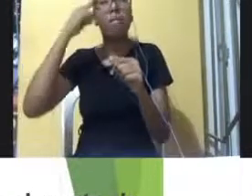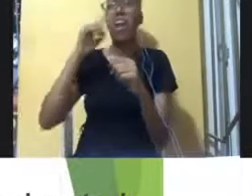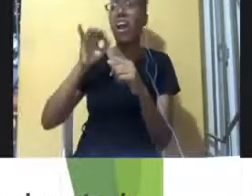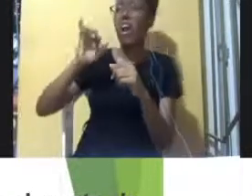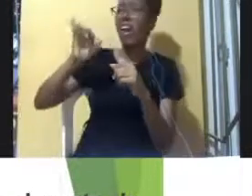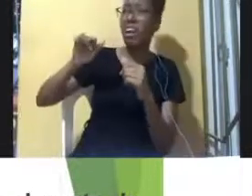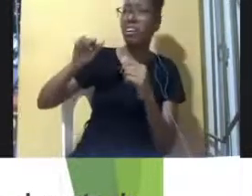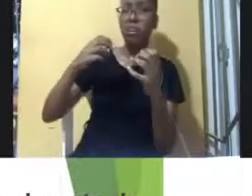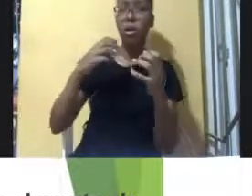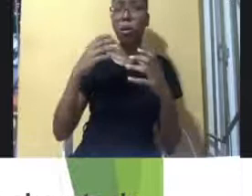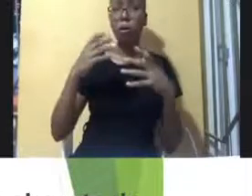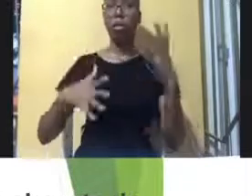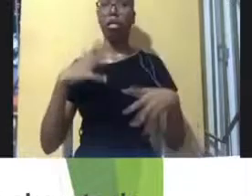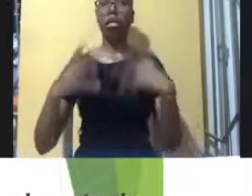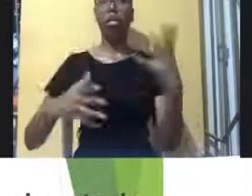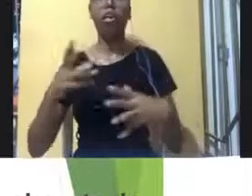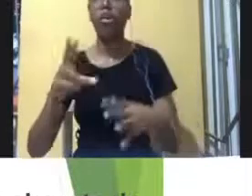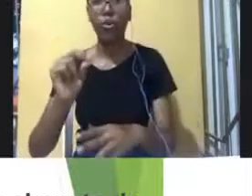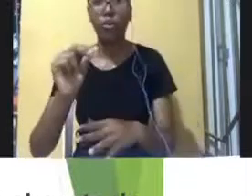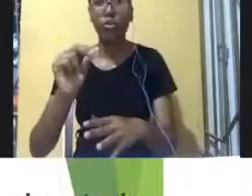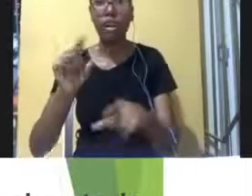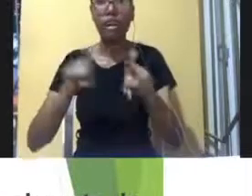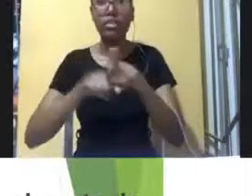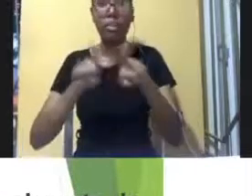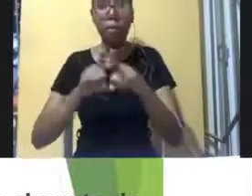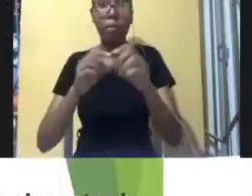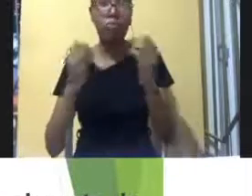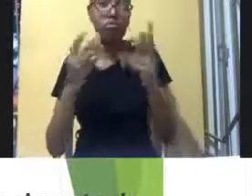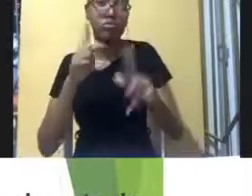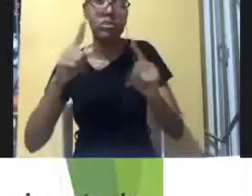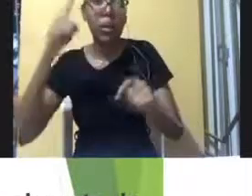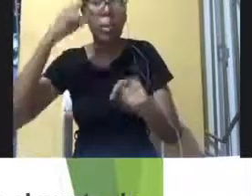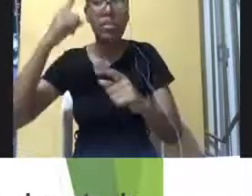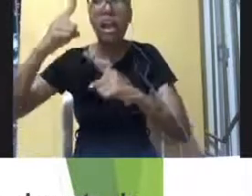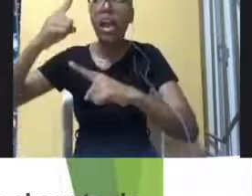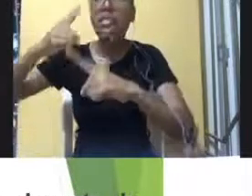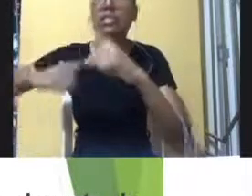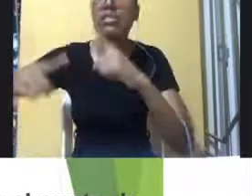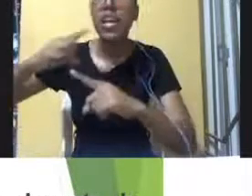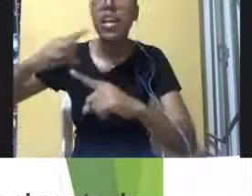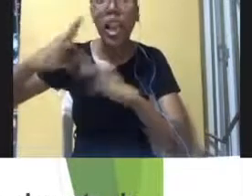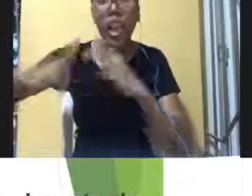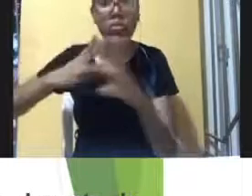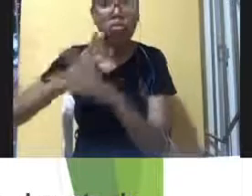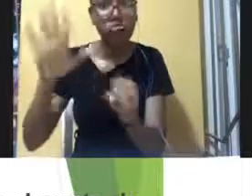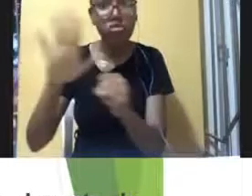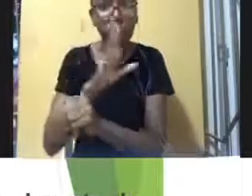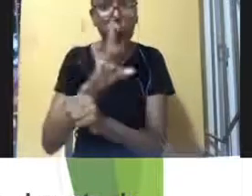que es universal, no es universal, ya lo he comentado. Es una lengua que, dependiendo del